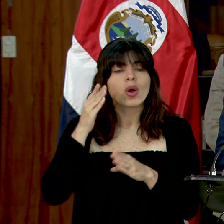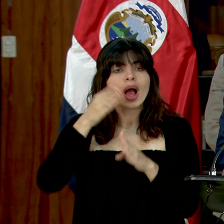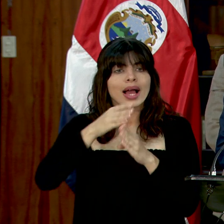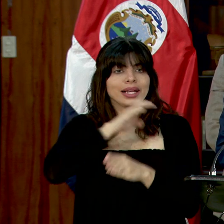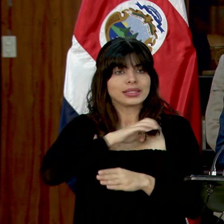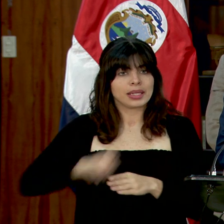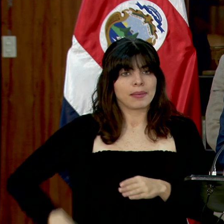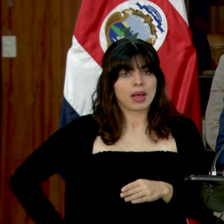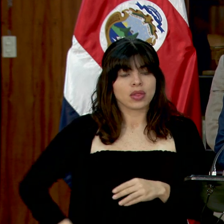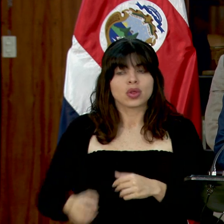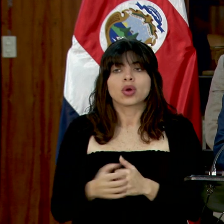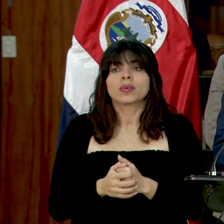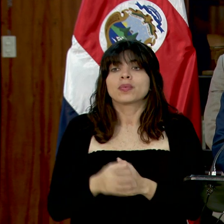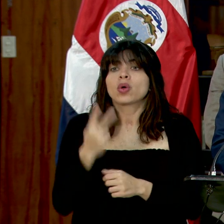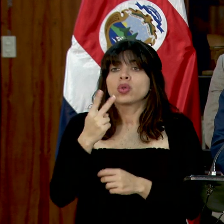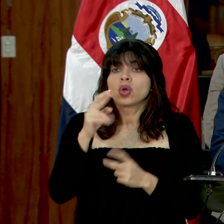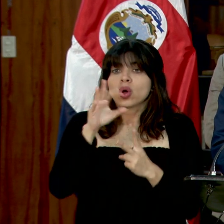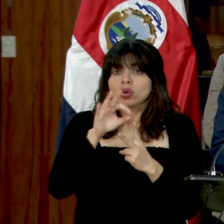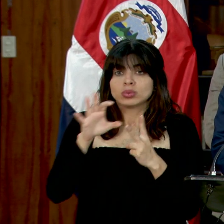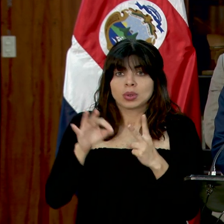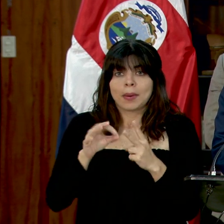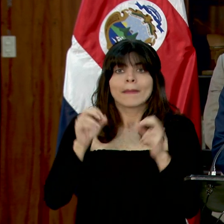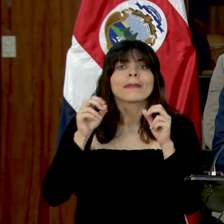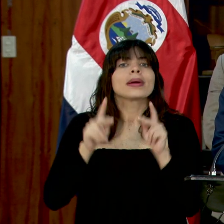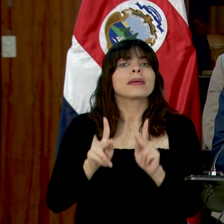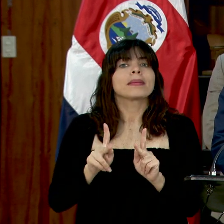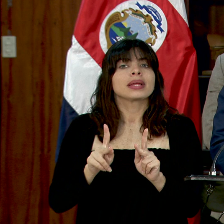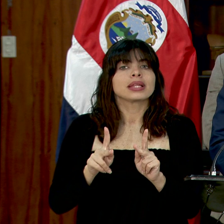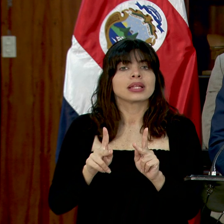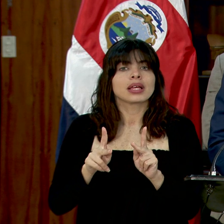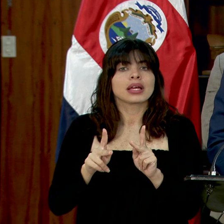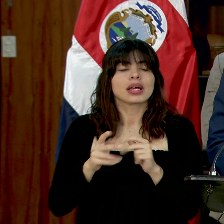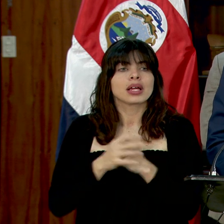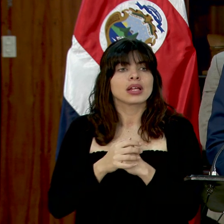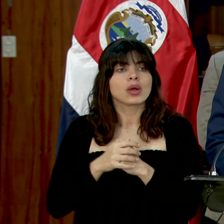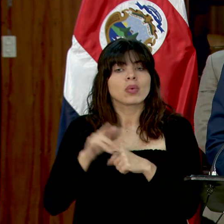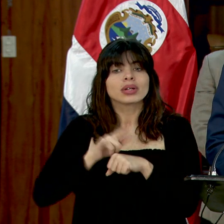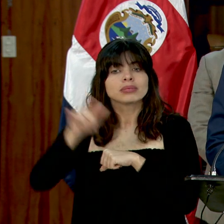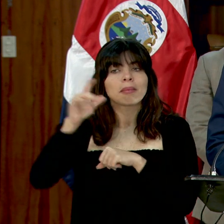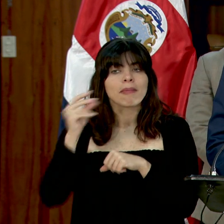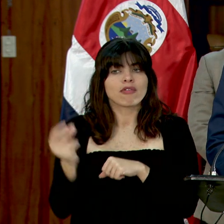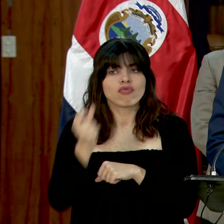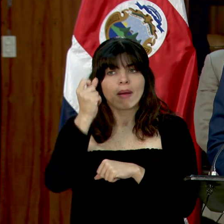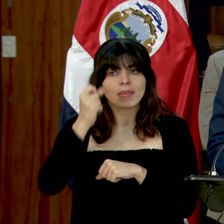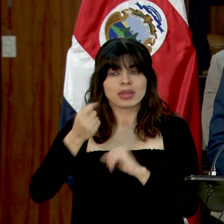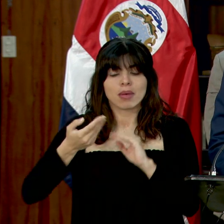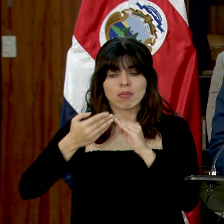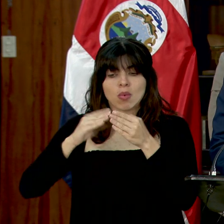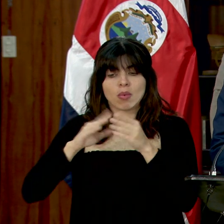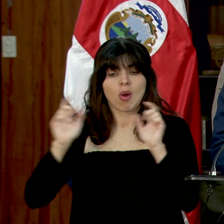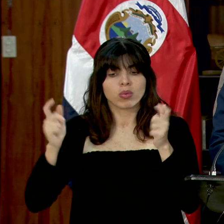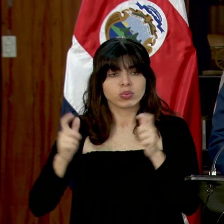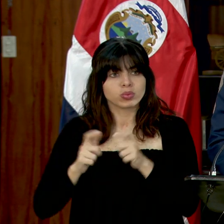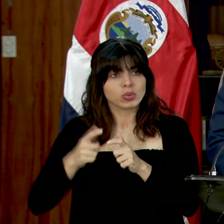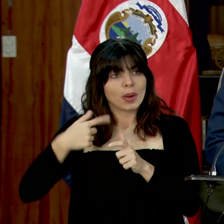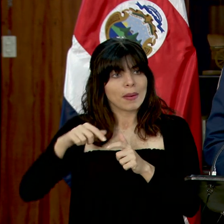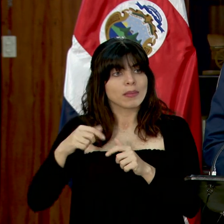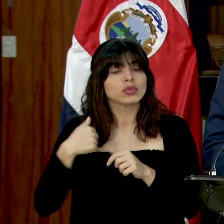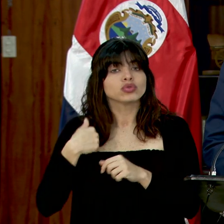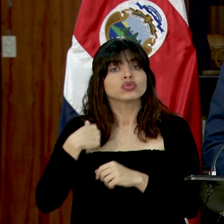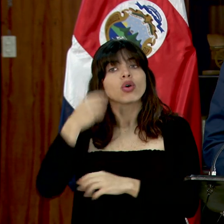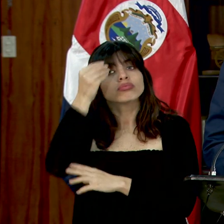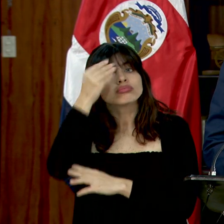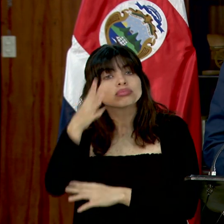Salvador. Estas dos alternativas van a permitir una salida mucho más rápida de la población de migrantes, a quienes